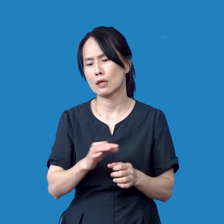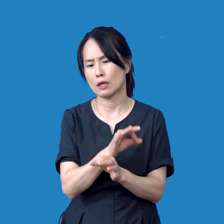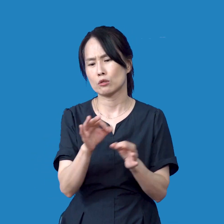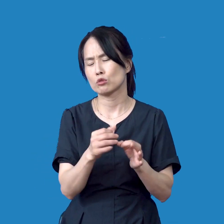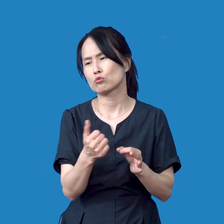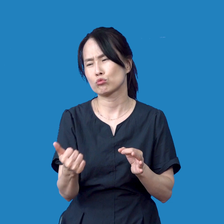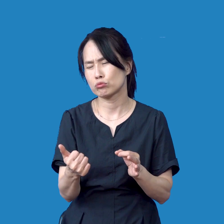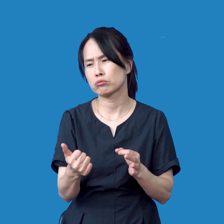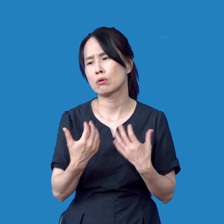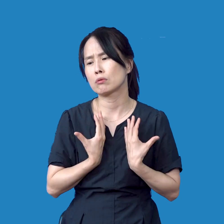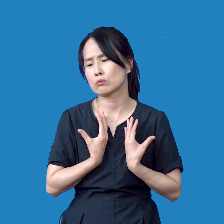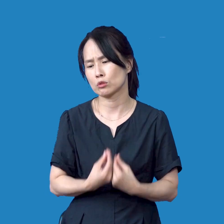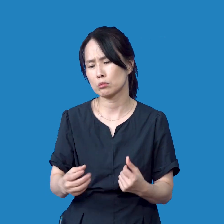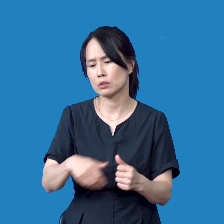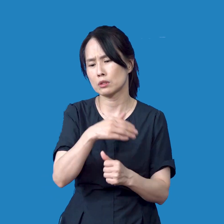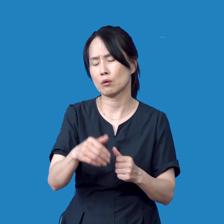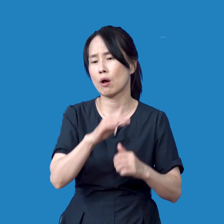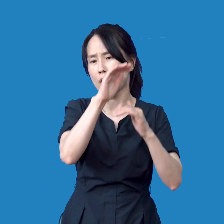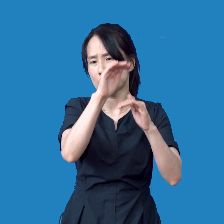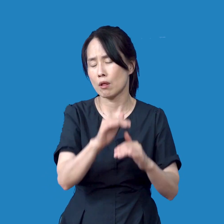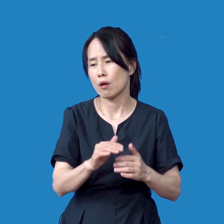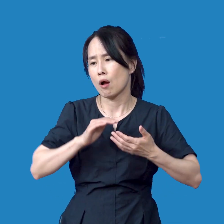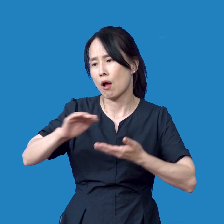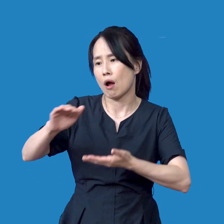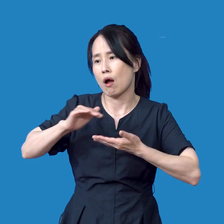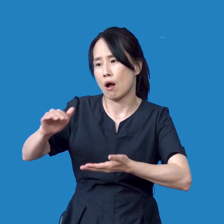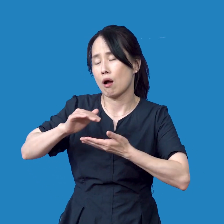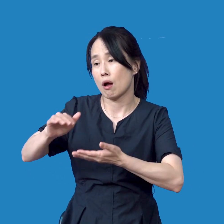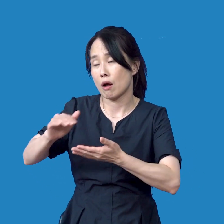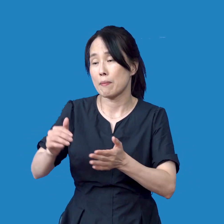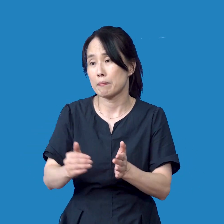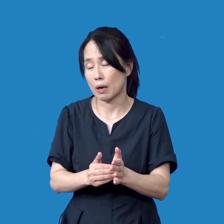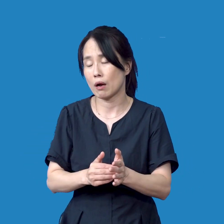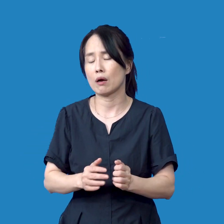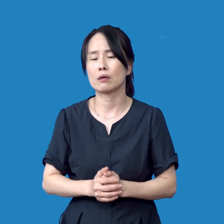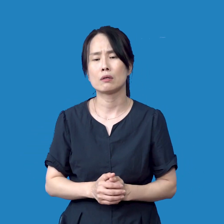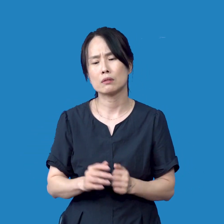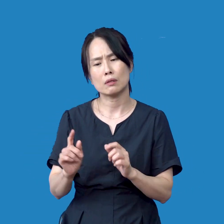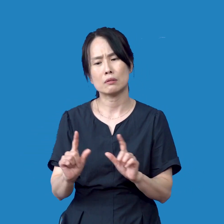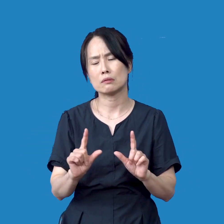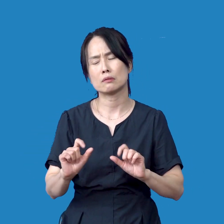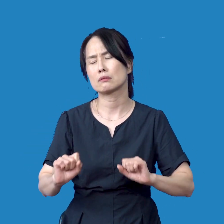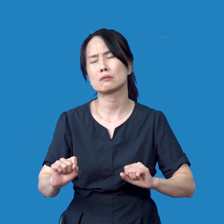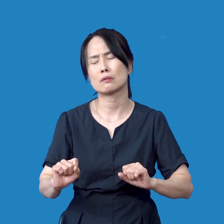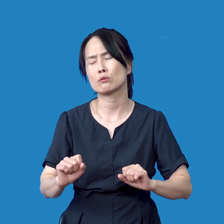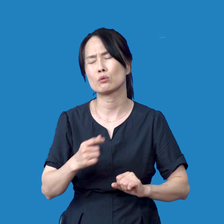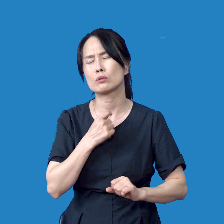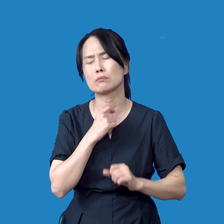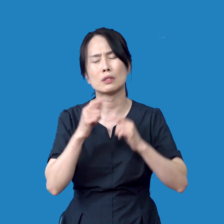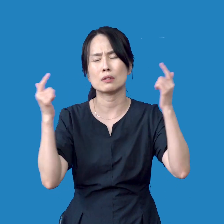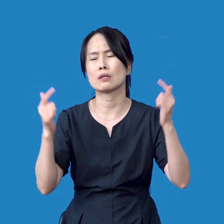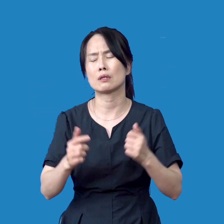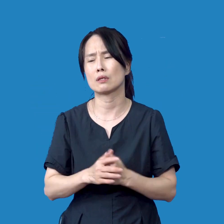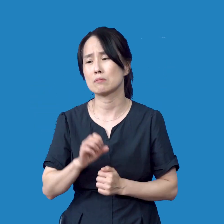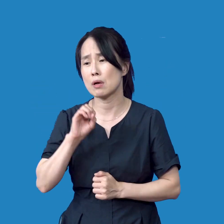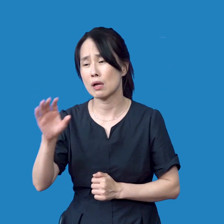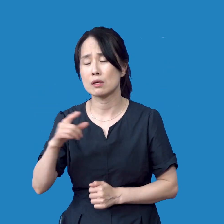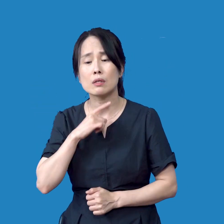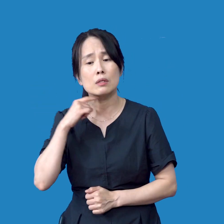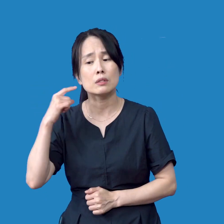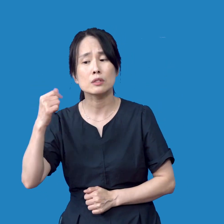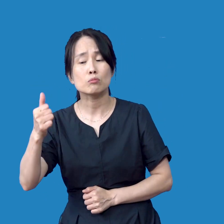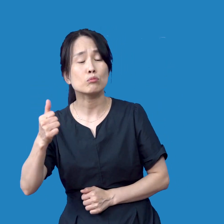그 절망적인 상황들을 쭉 늘어놓으면서 도무지 살 마음이 없다고 합니다. 피에르 신부가